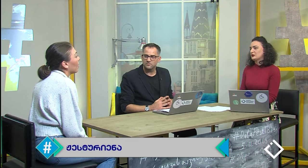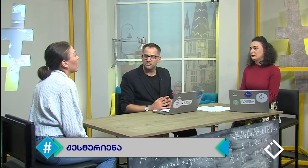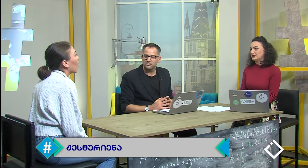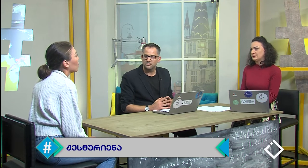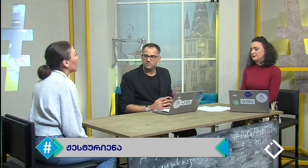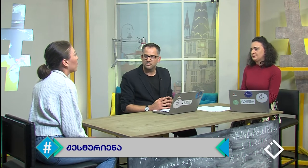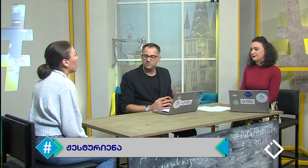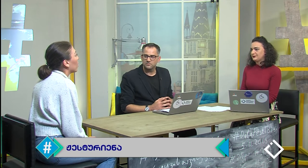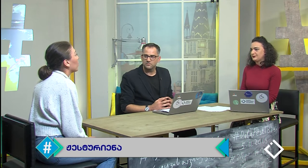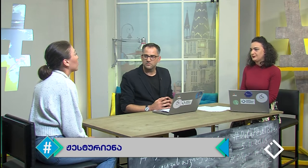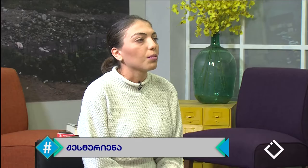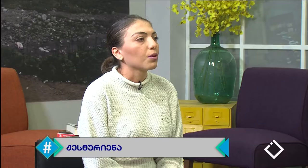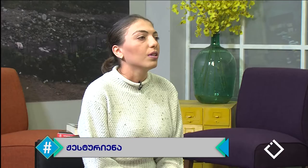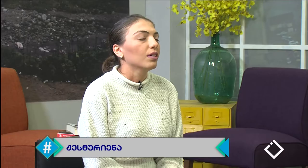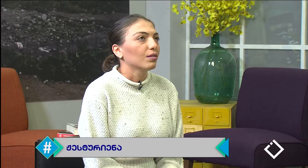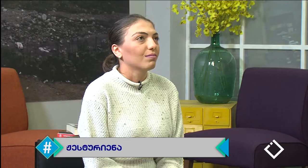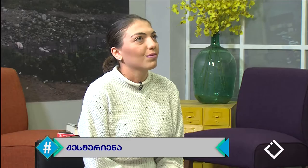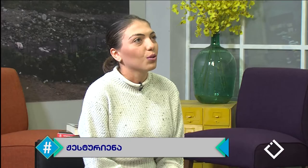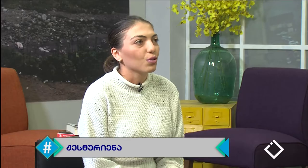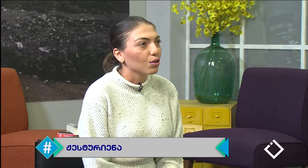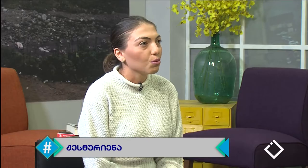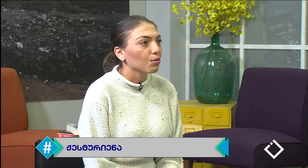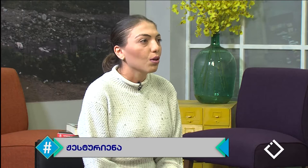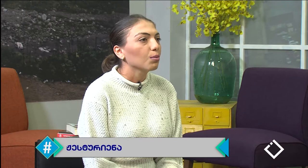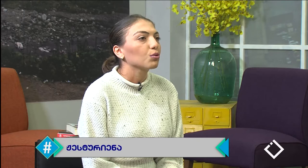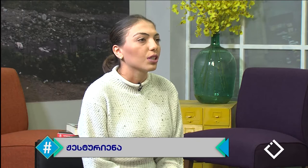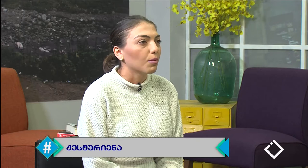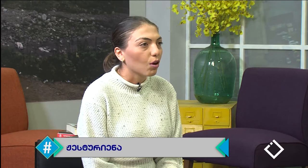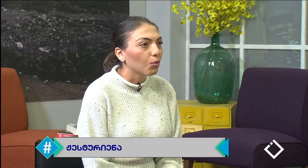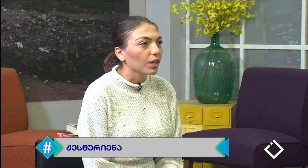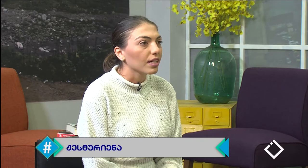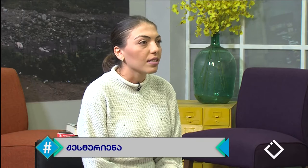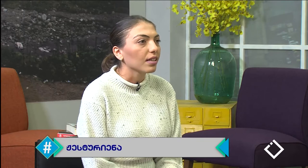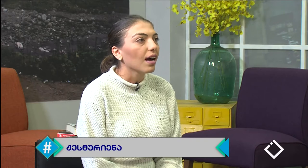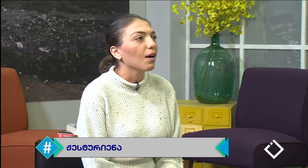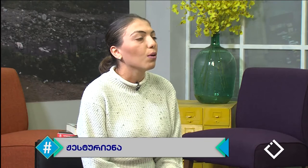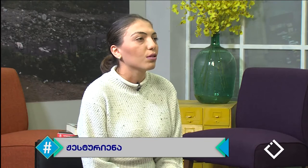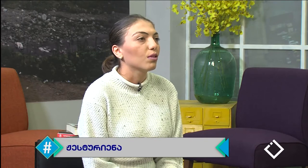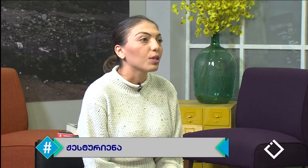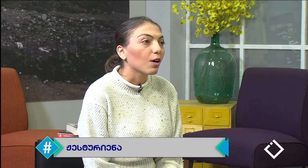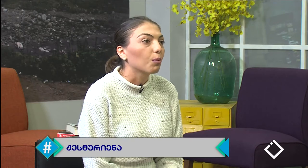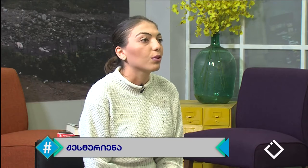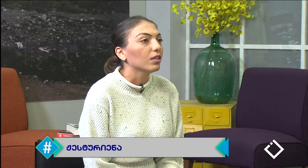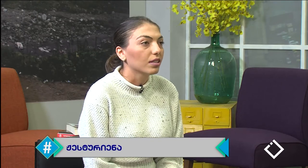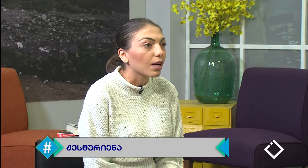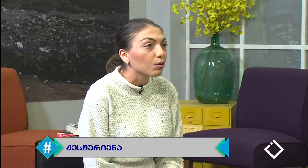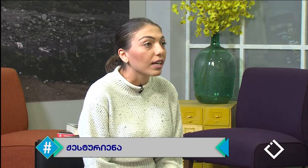აუცილებელი? აუცილებელია, იმიტომ რომ ჩვენ სოციუმში ცხოვრობთ, გჭირდება კომუნიკაცია, ყველას უნდა ვესაუბროთ საკუთარ ენაზე,